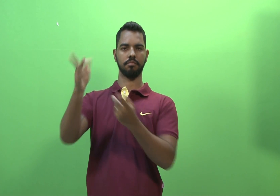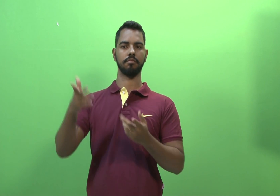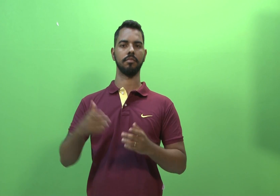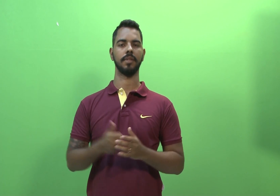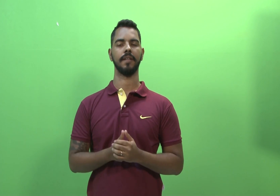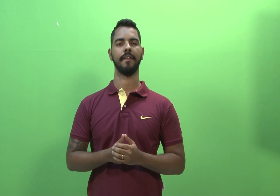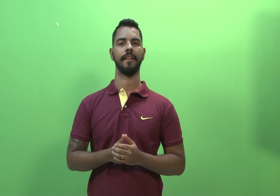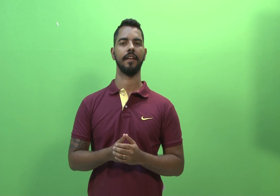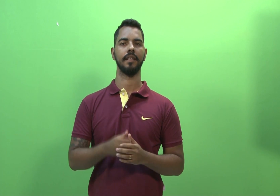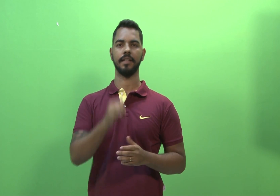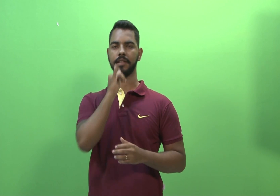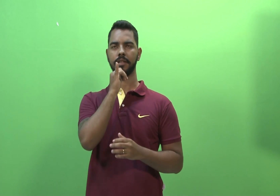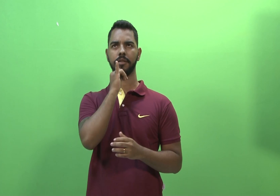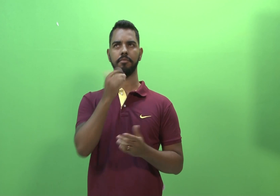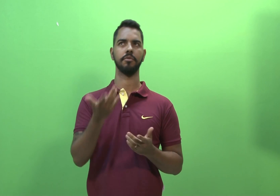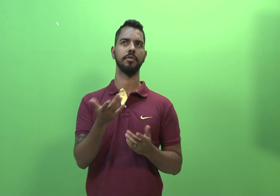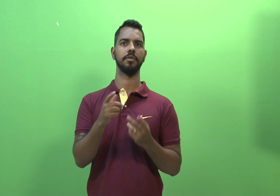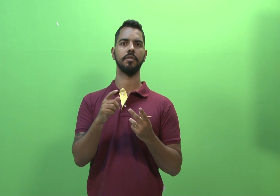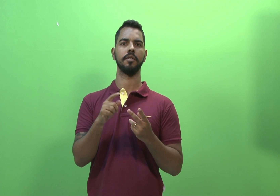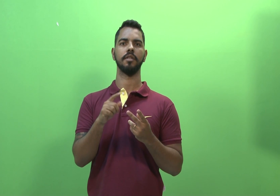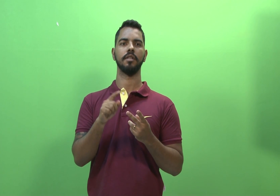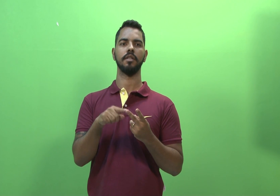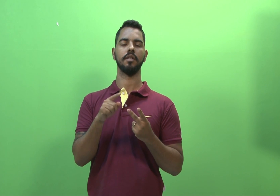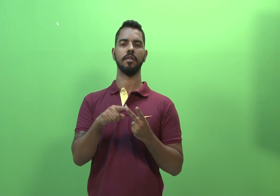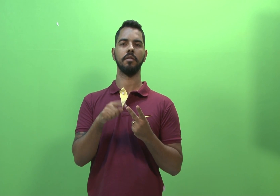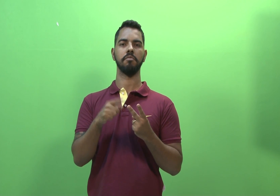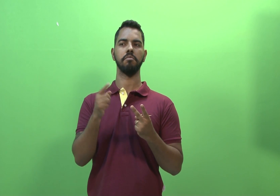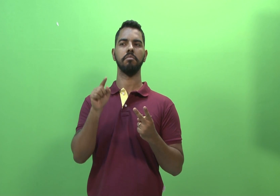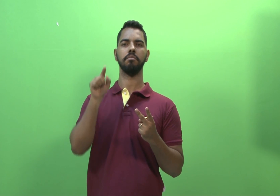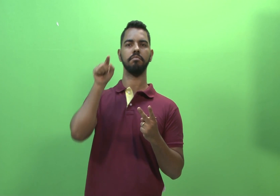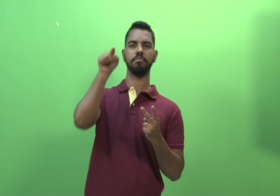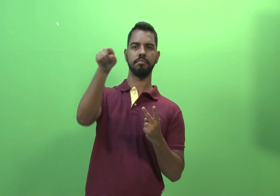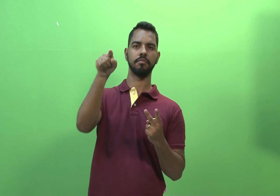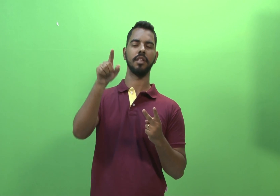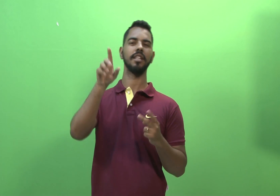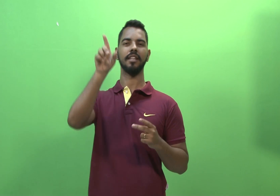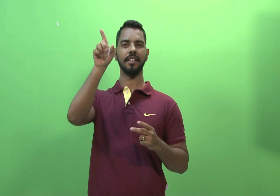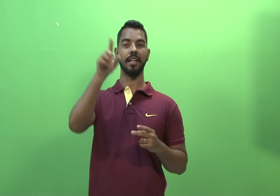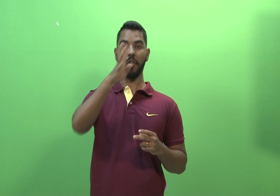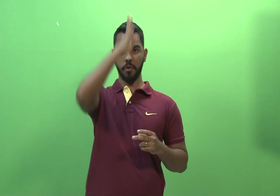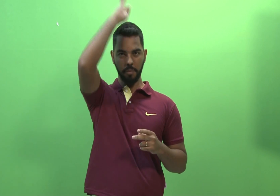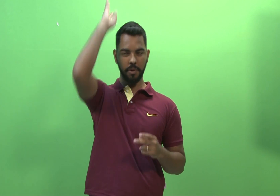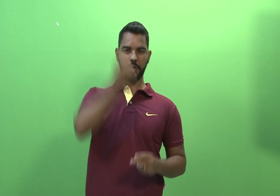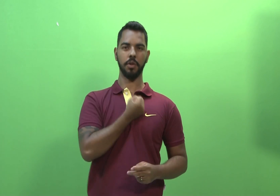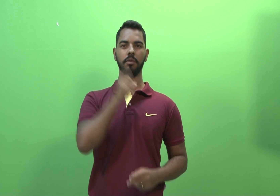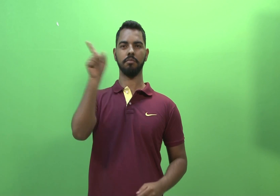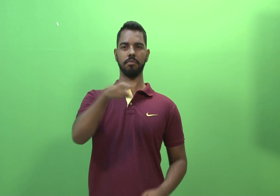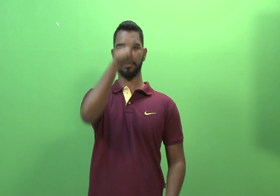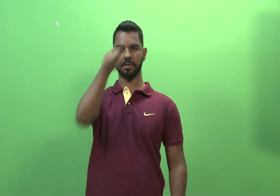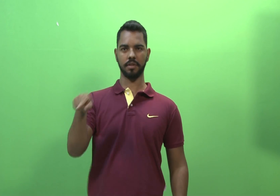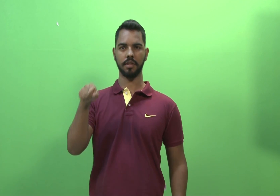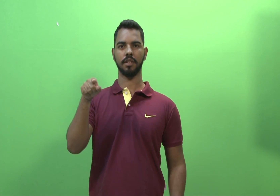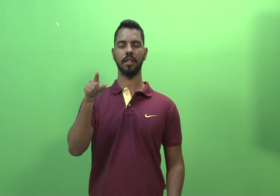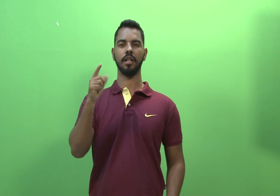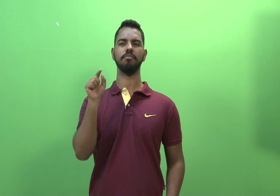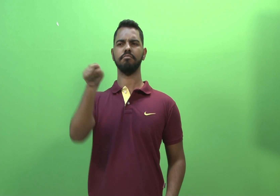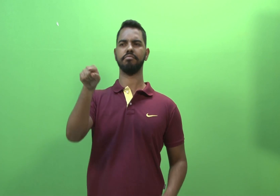para grafar algarismos romanos, os quais sempre são escritos com letra maiúscula, como em capítulo 10º, o